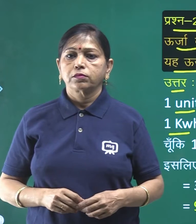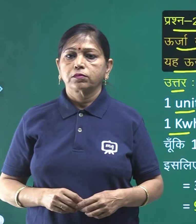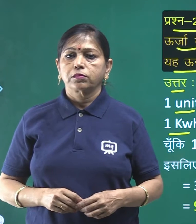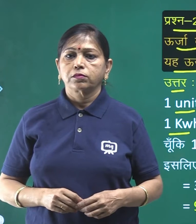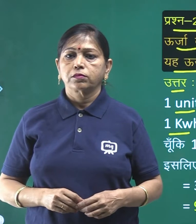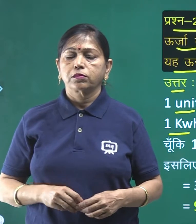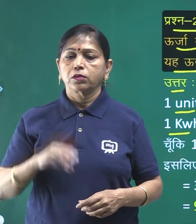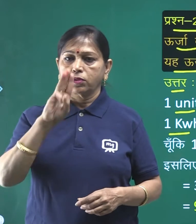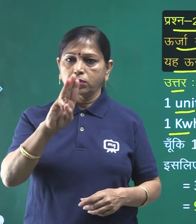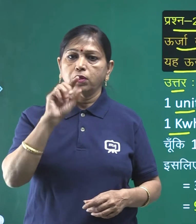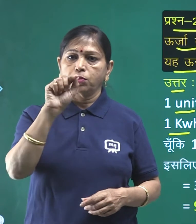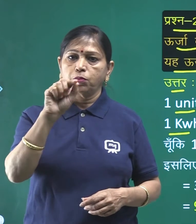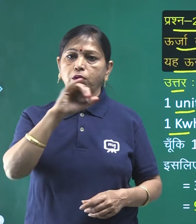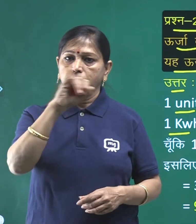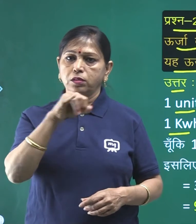3.6 गुणा